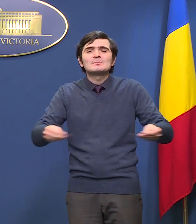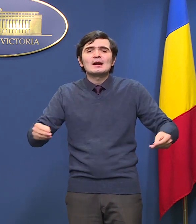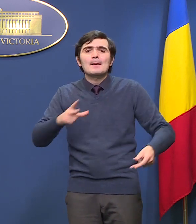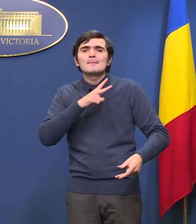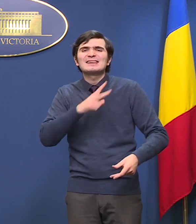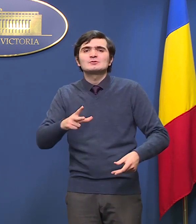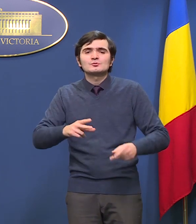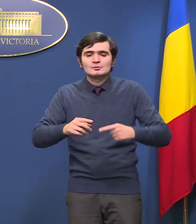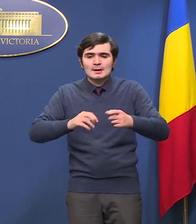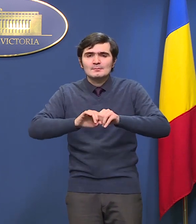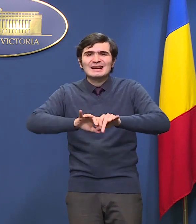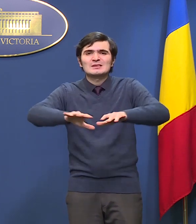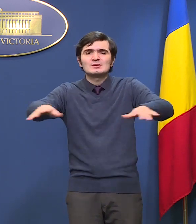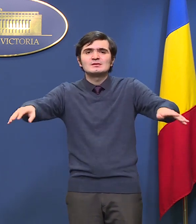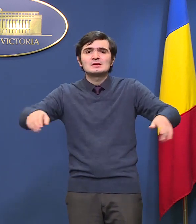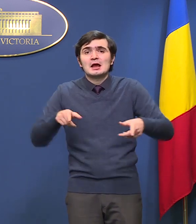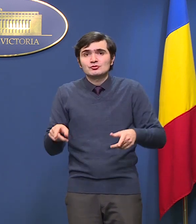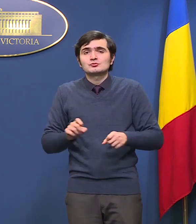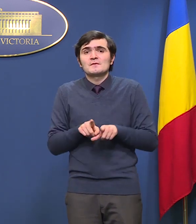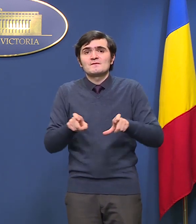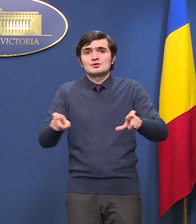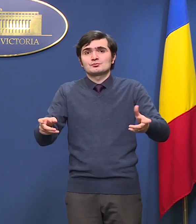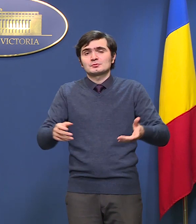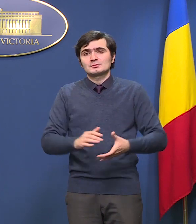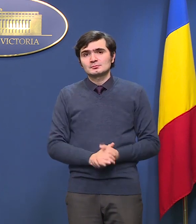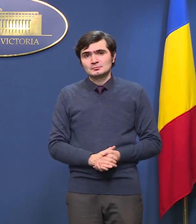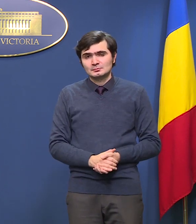propagare a acestei epidemii, a acestui virus, care, iată,